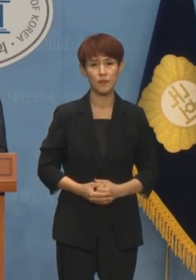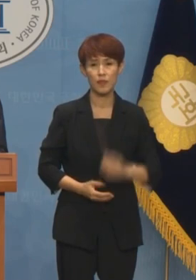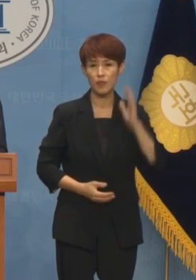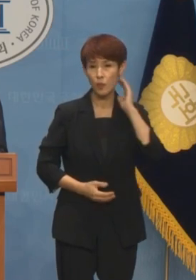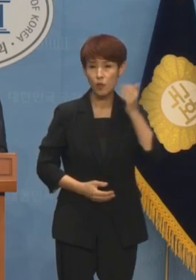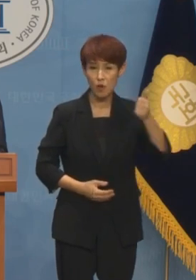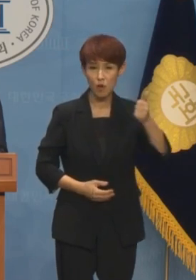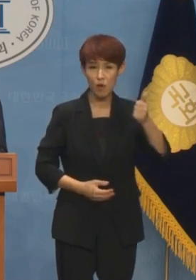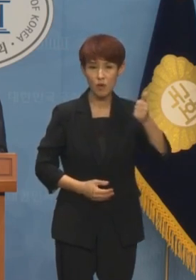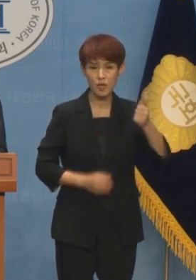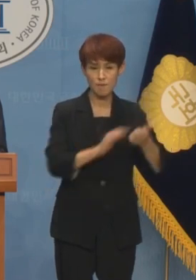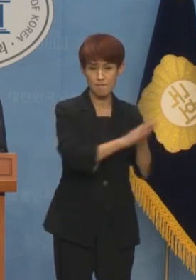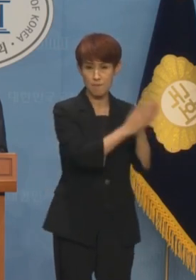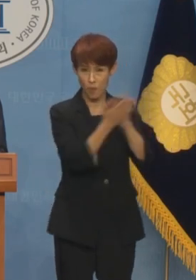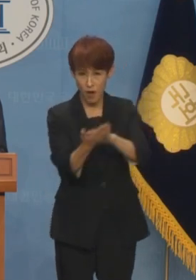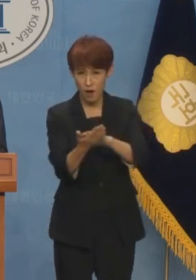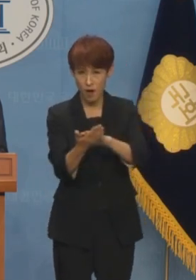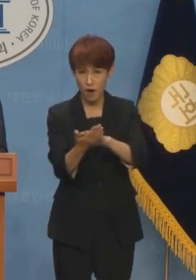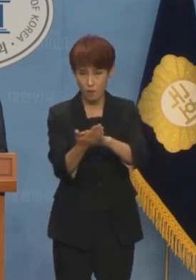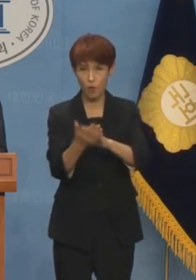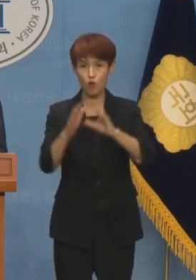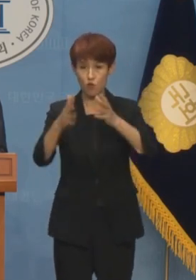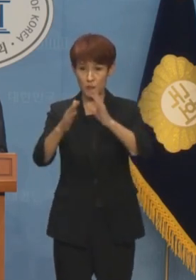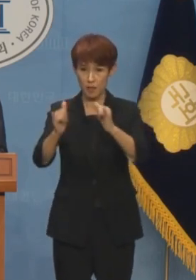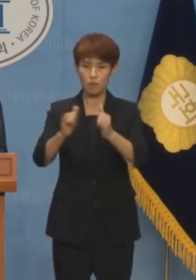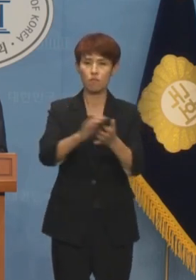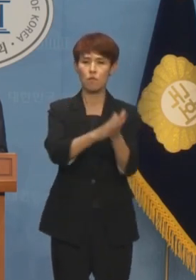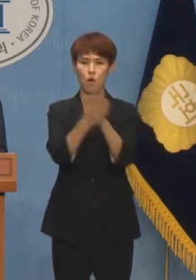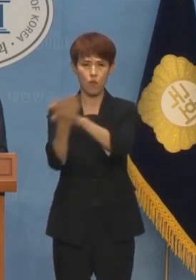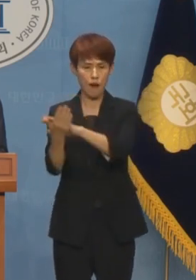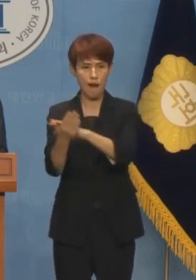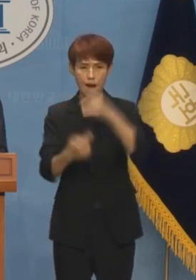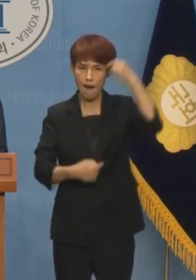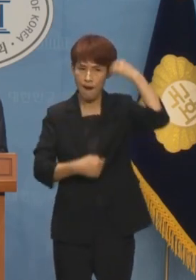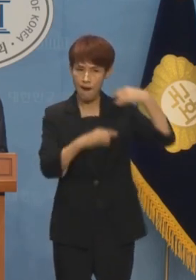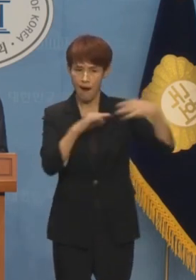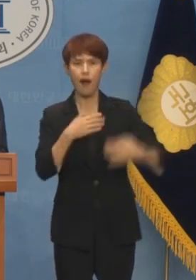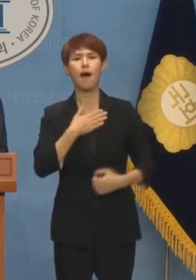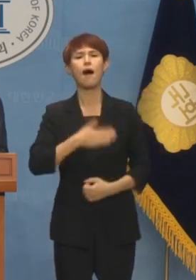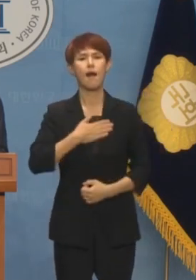대통령이 바뀌면 국민이 즉각 변화를 감지합니다.